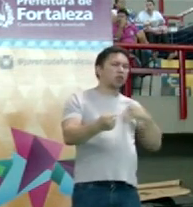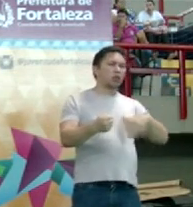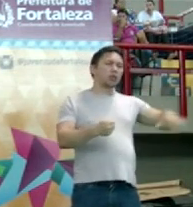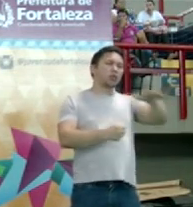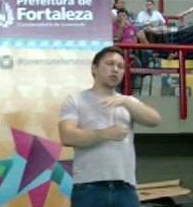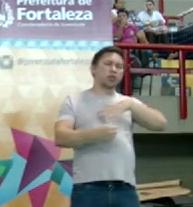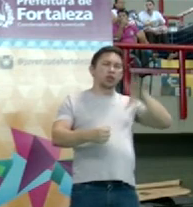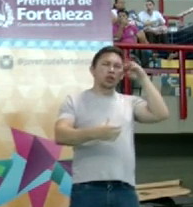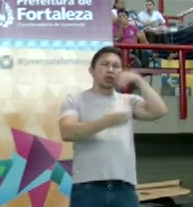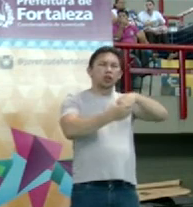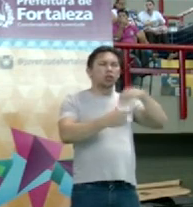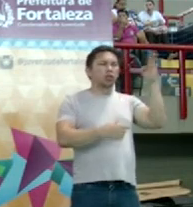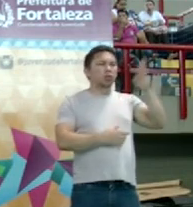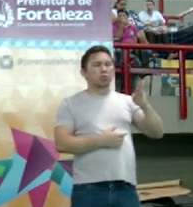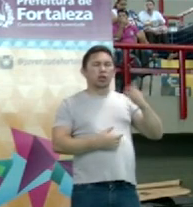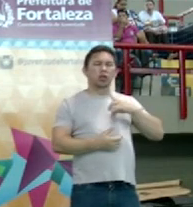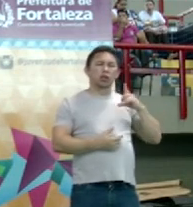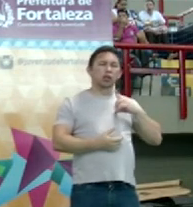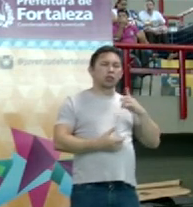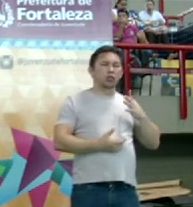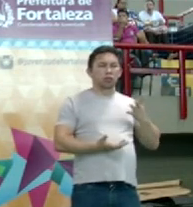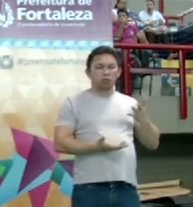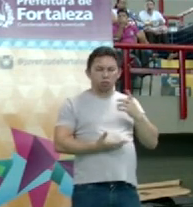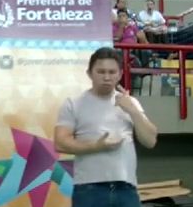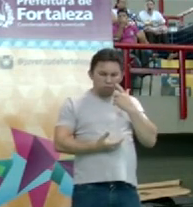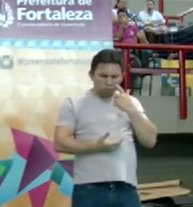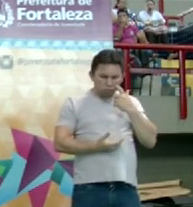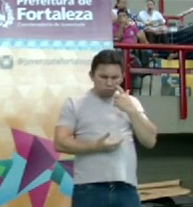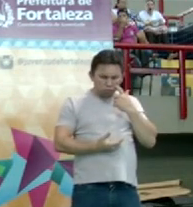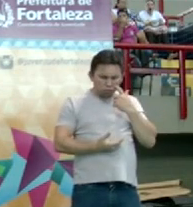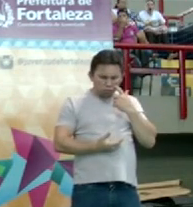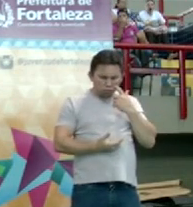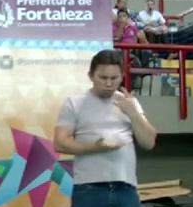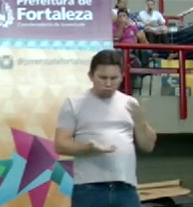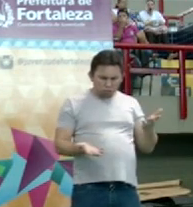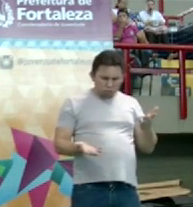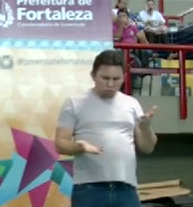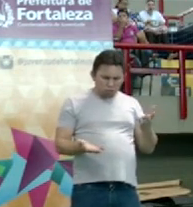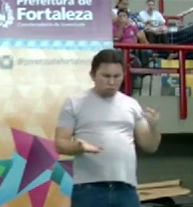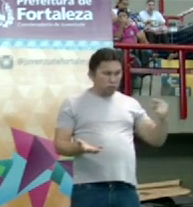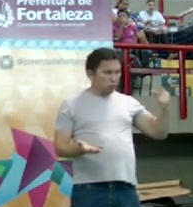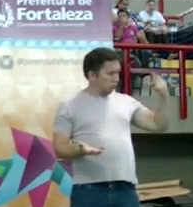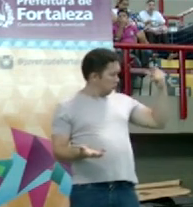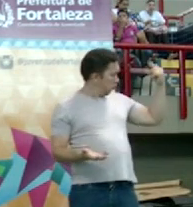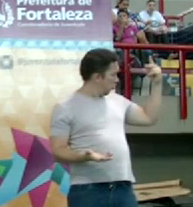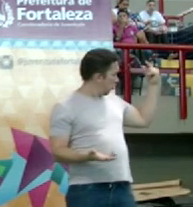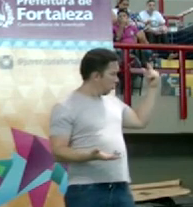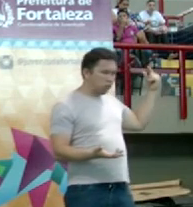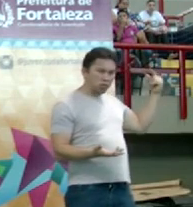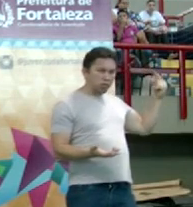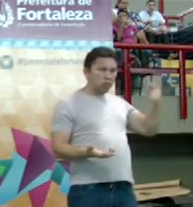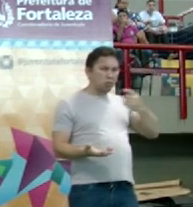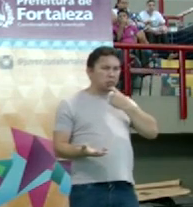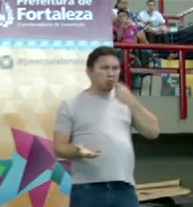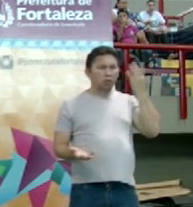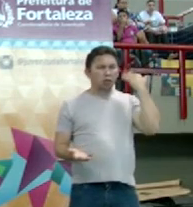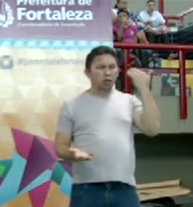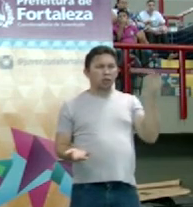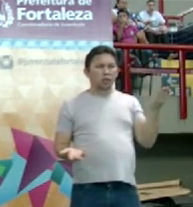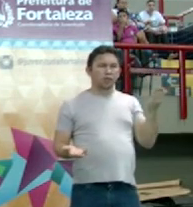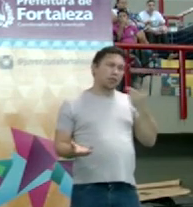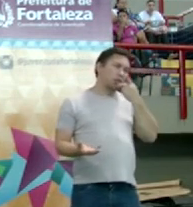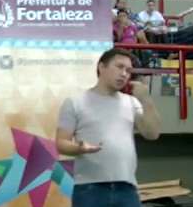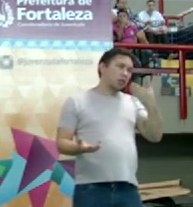a sociedade brasileira. Aí o corretor vê que é incoerente, que isso não há muito tempo. É melhor